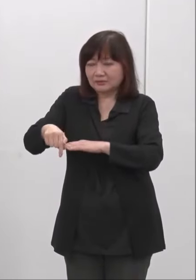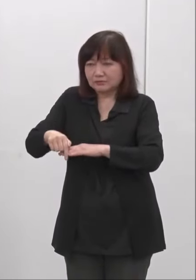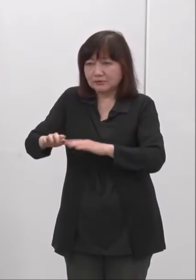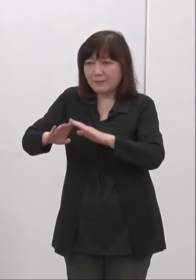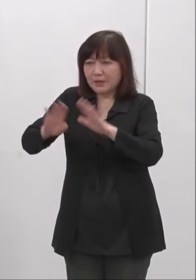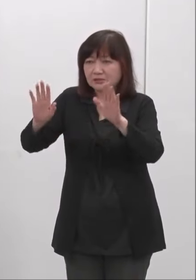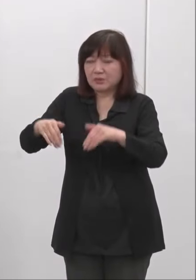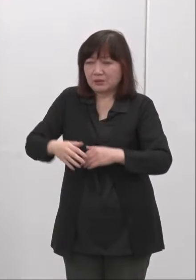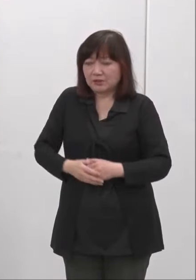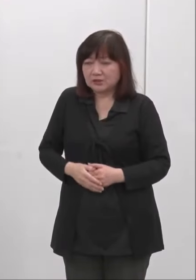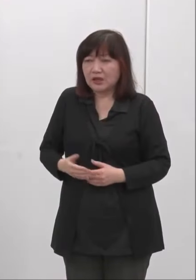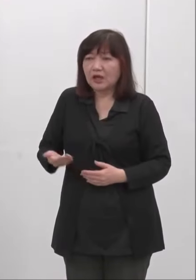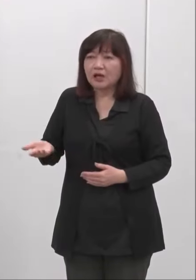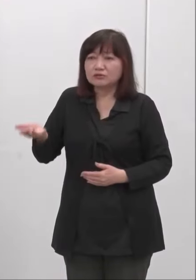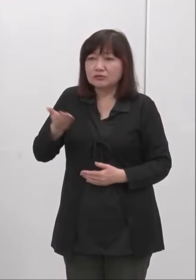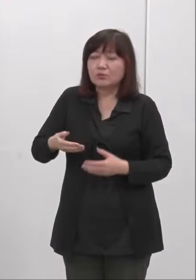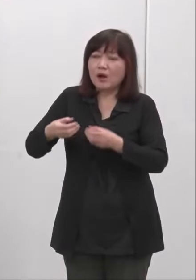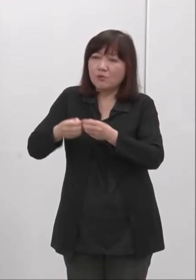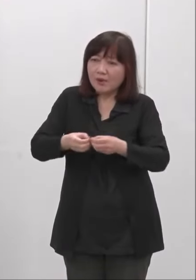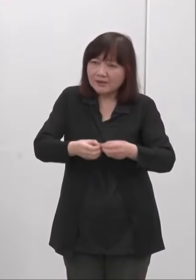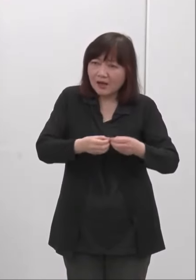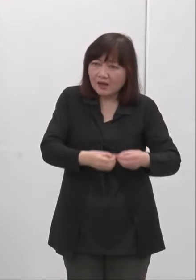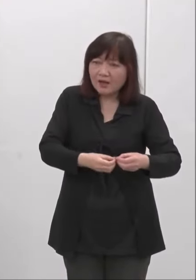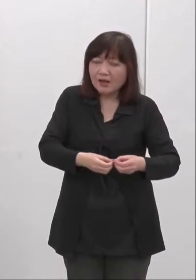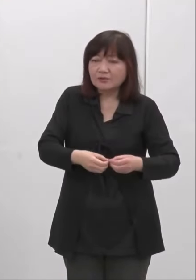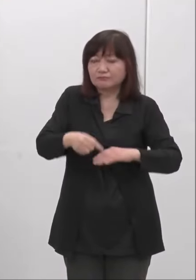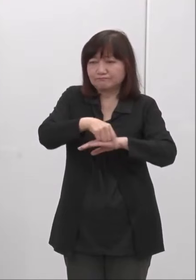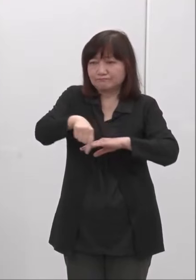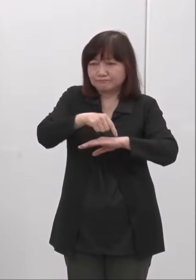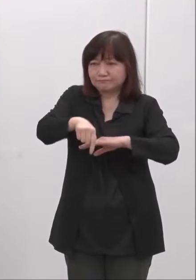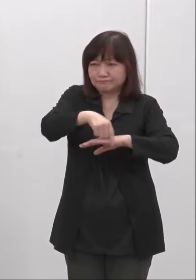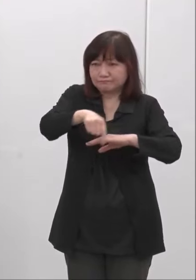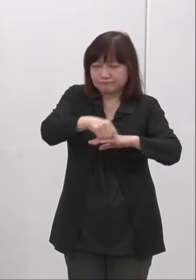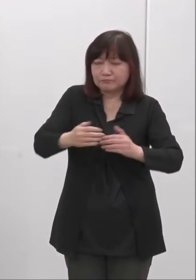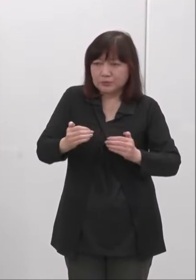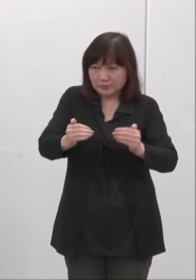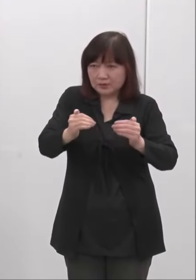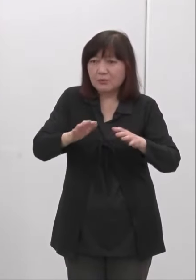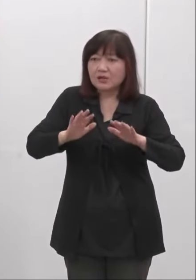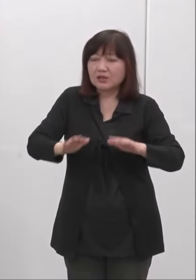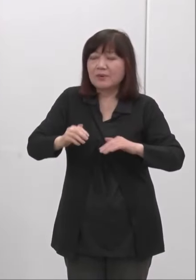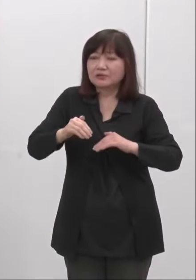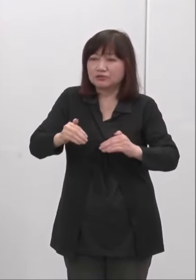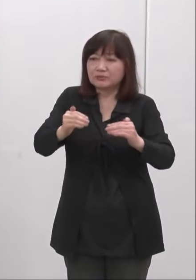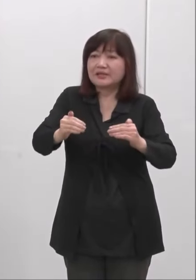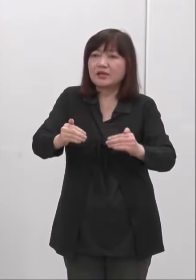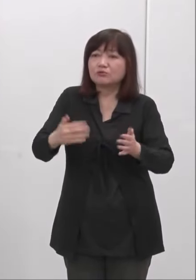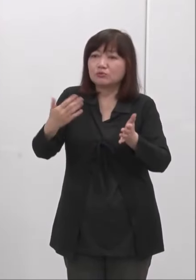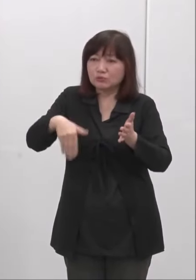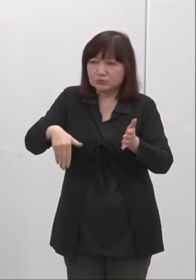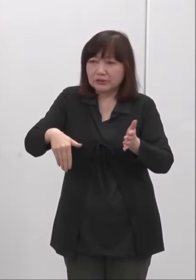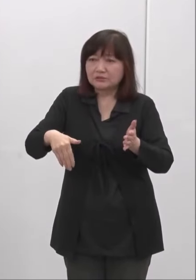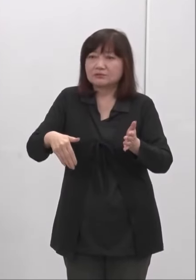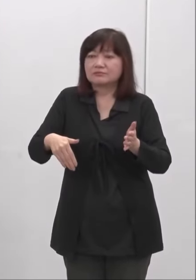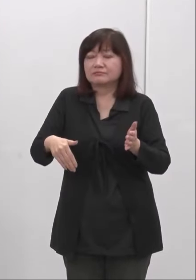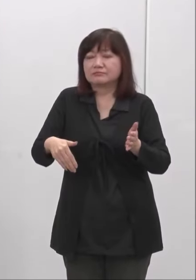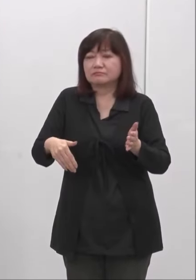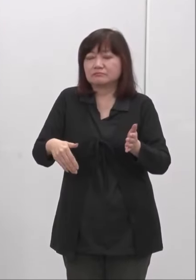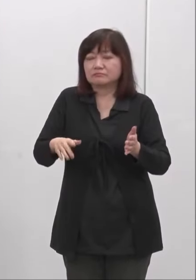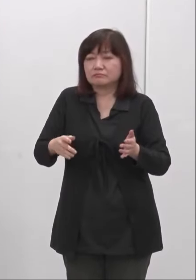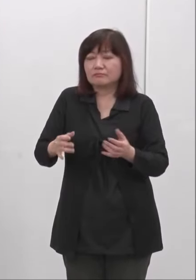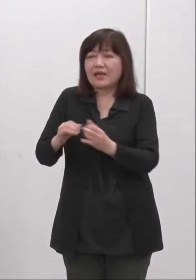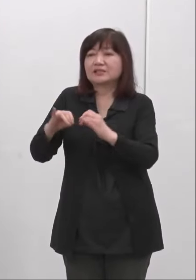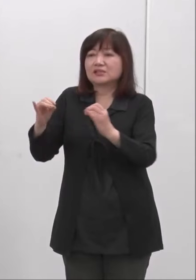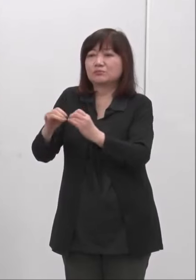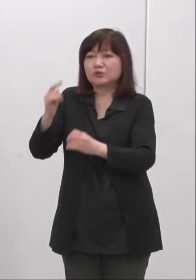のステージに移っていくと思います、今鋭意それは作業は進めてますので、そちらのチームの方で、考えてもらっ